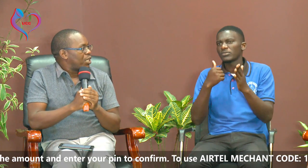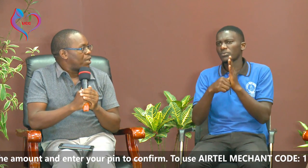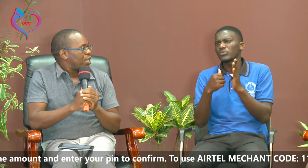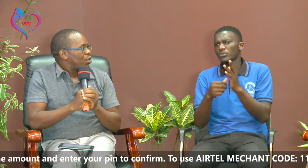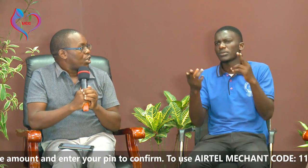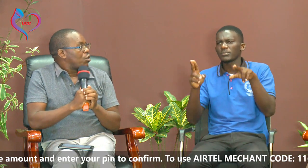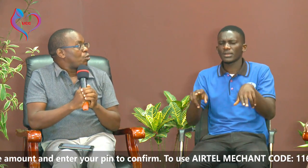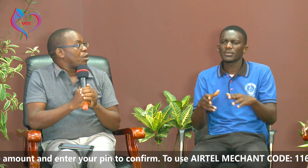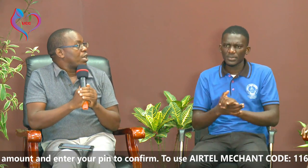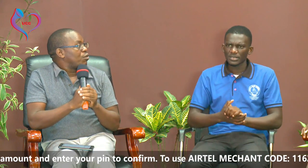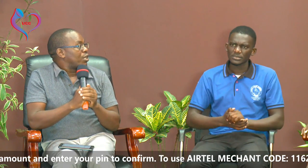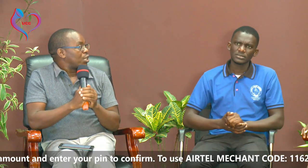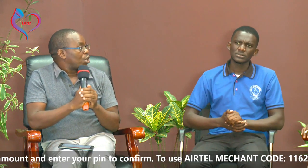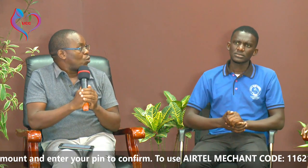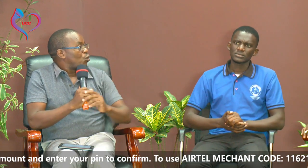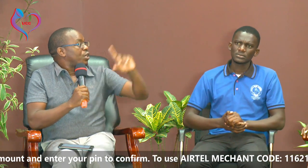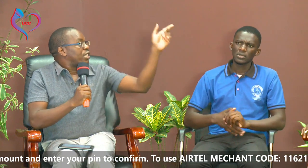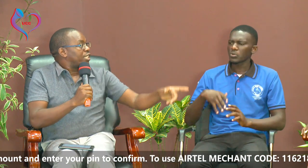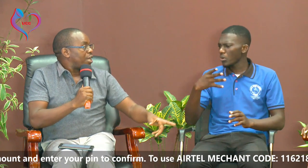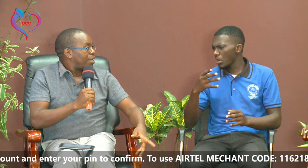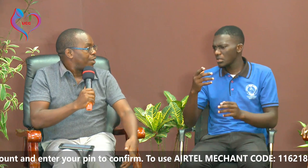neba. Ogena no kuda yonge yono onese. Yonge dokono neke chidala.